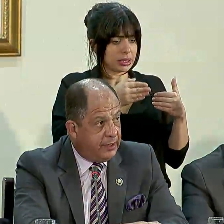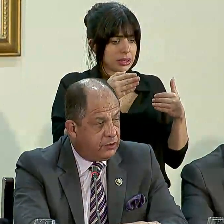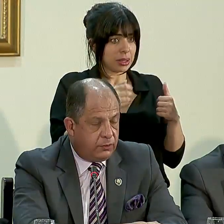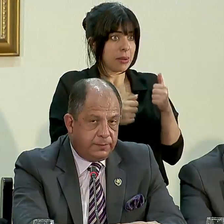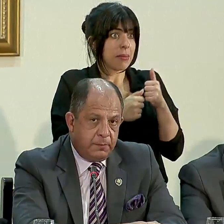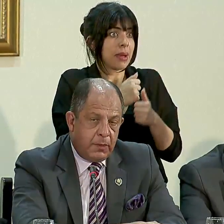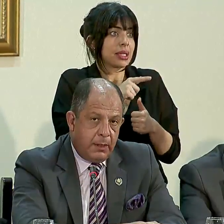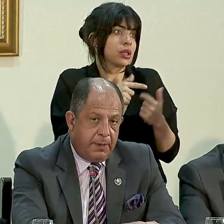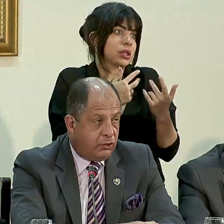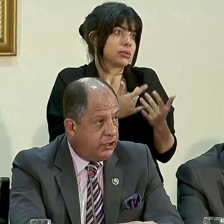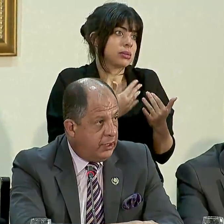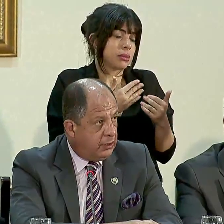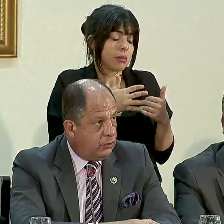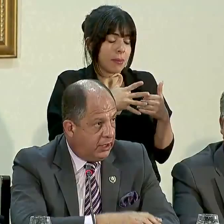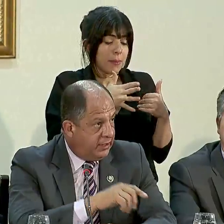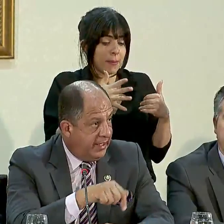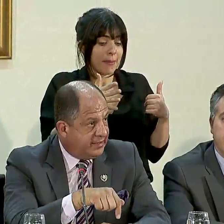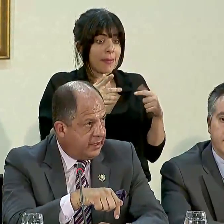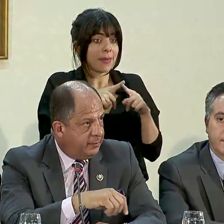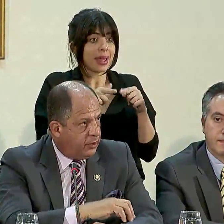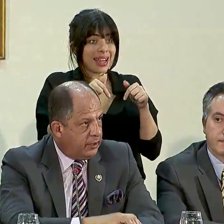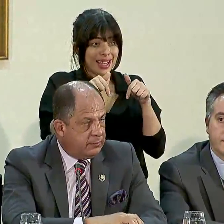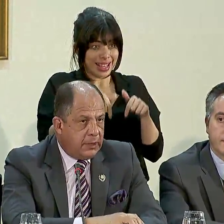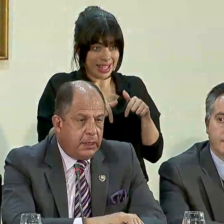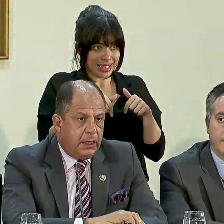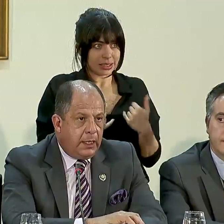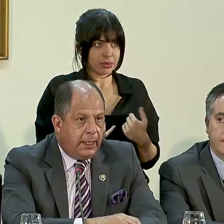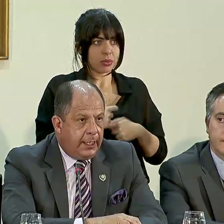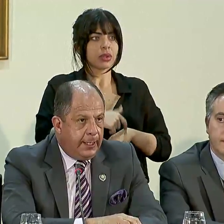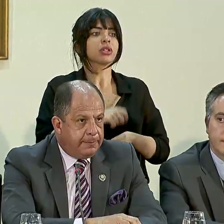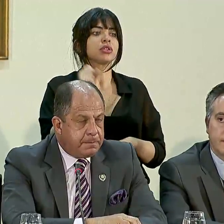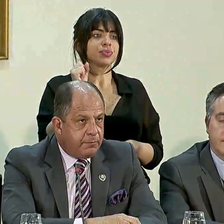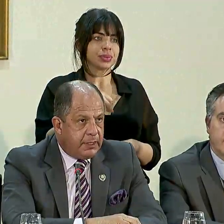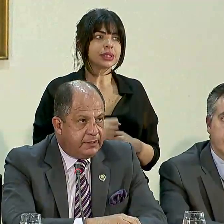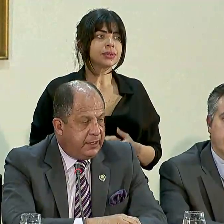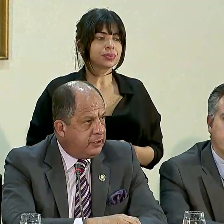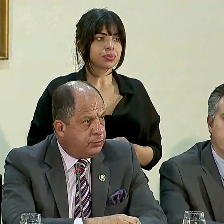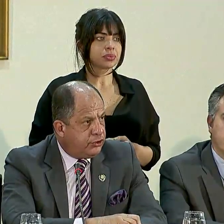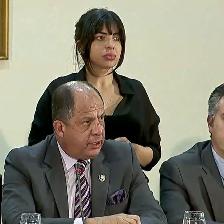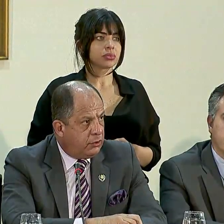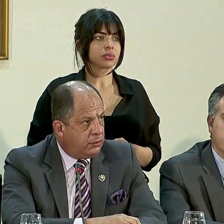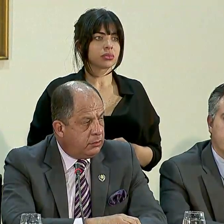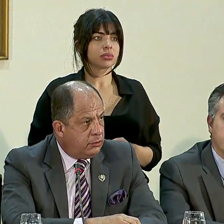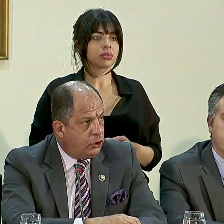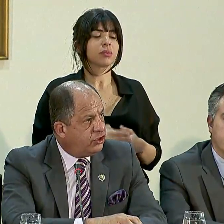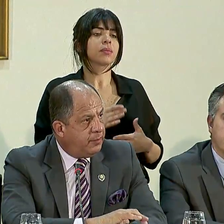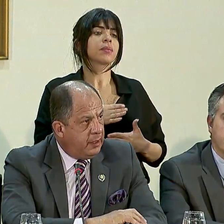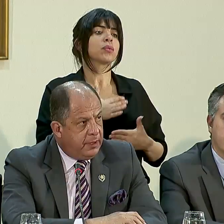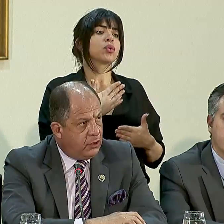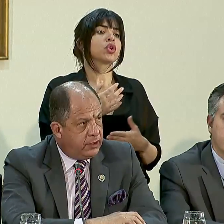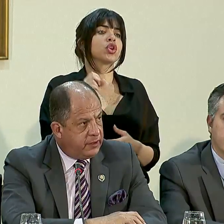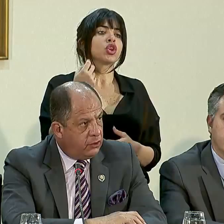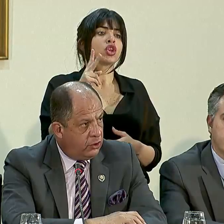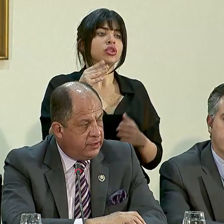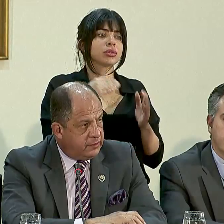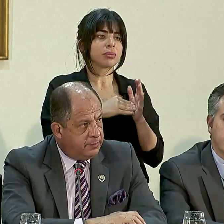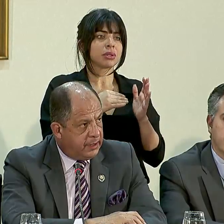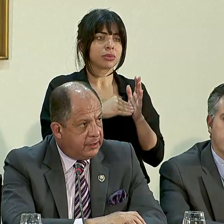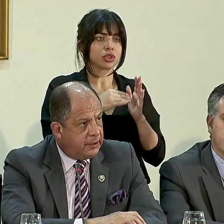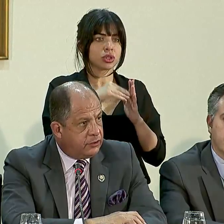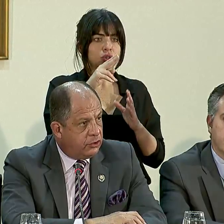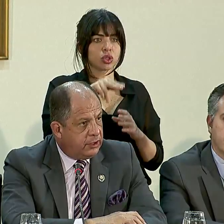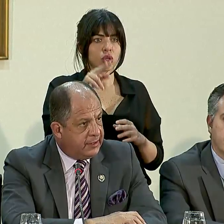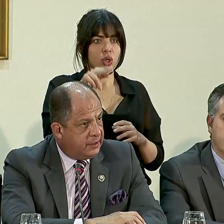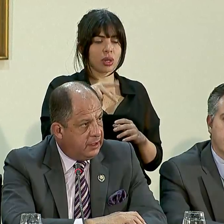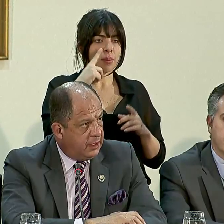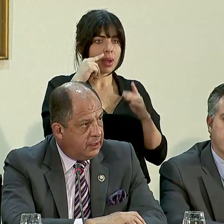de lo previsto, pero sí durante esta época. Se dispusieron 12 mil millones de colones para